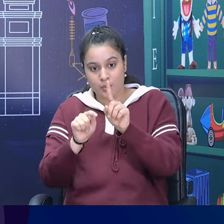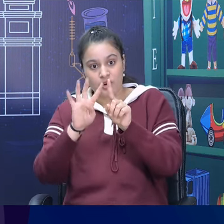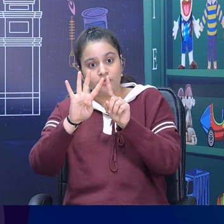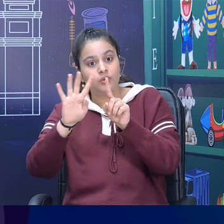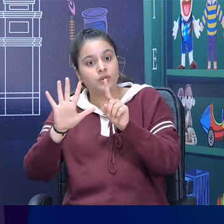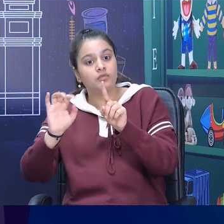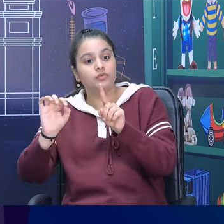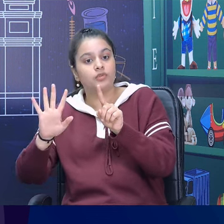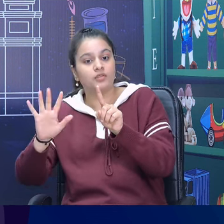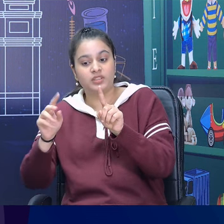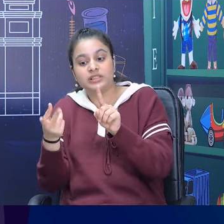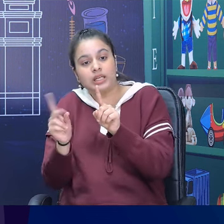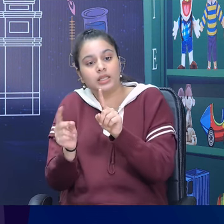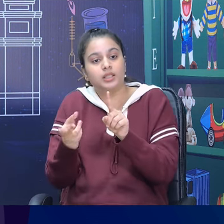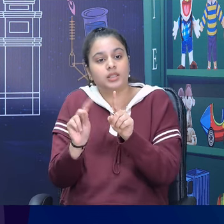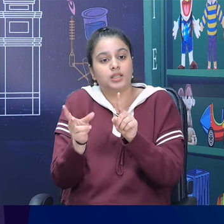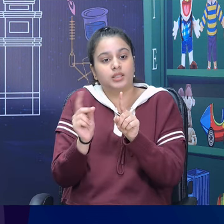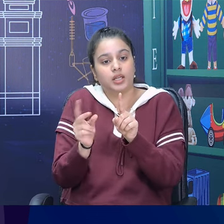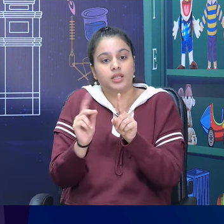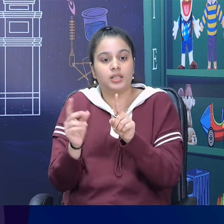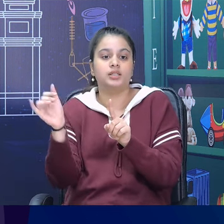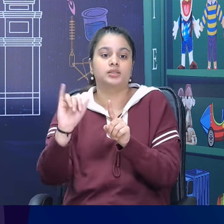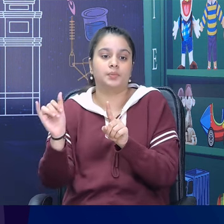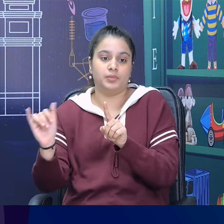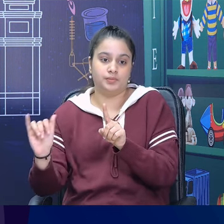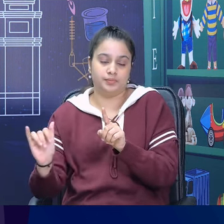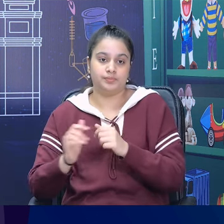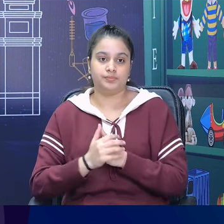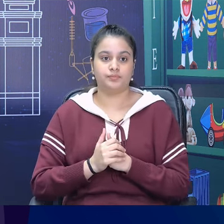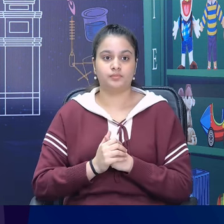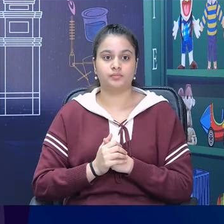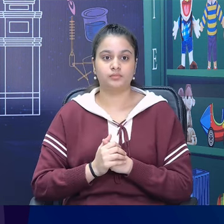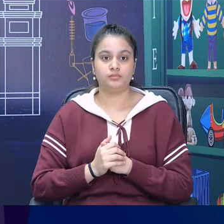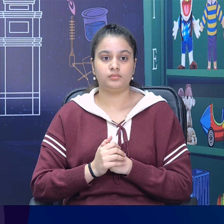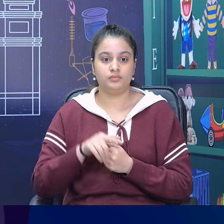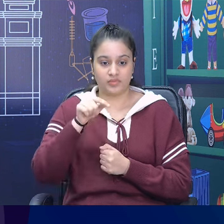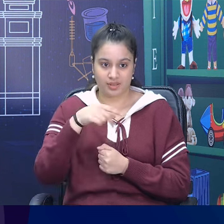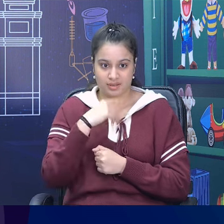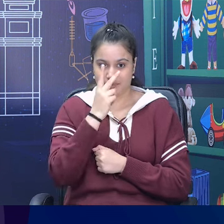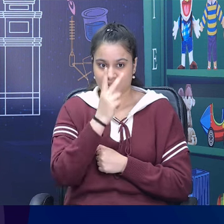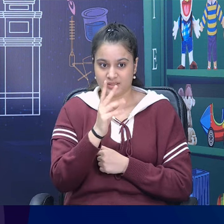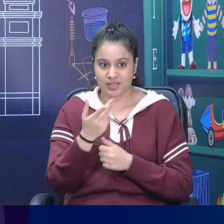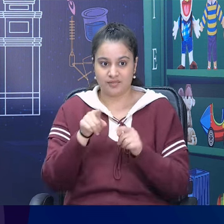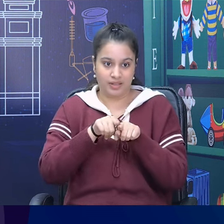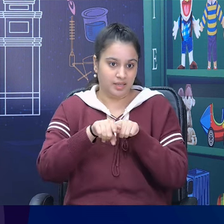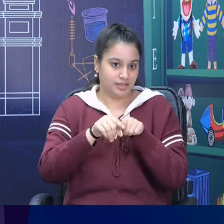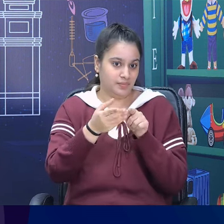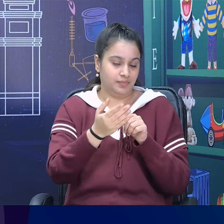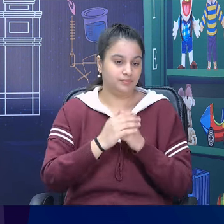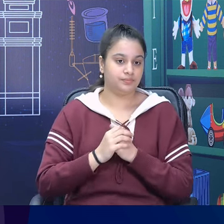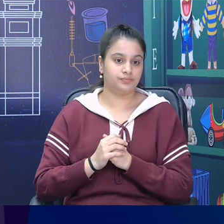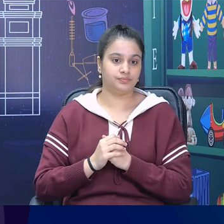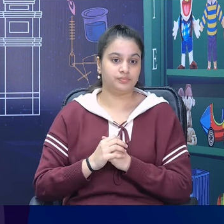नंबर ऑफ डिजिट यूनिफॉर्म रिपीट्स आफ्टर द डेसीमल पॉइंट जैसे कि हम देख पा रहे हैं एग्जांपल में